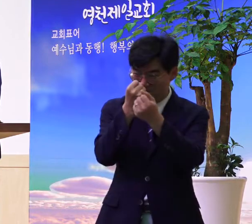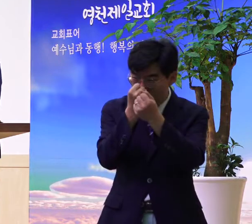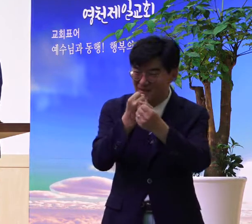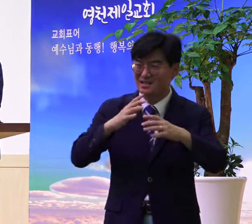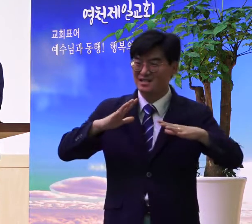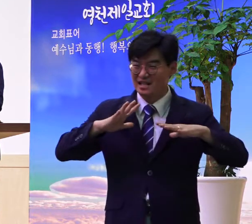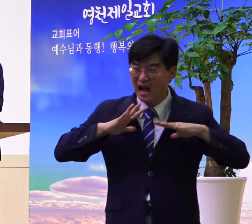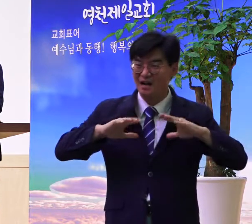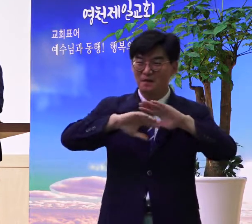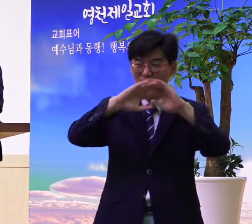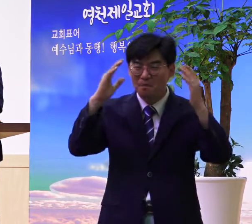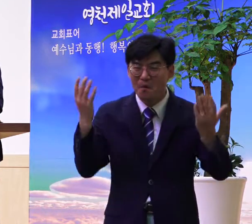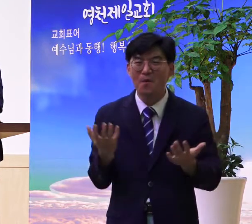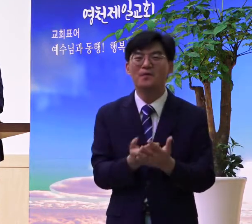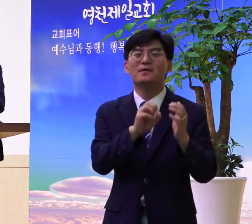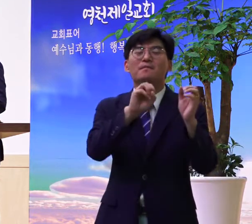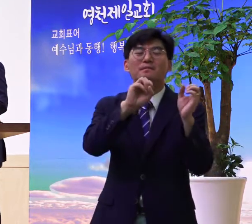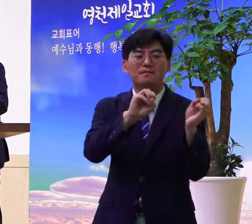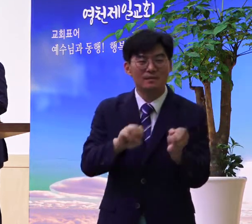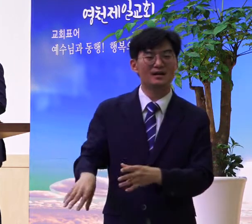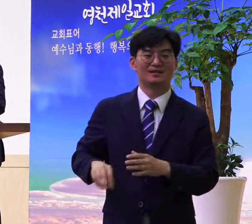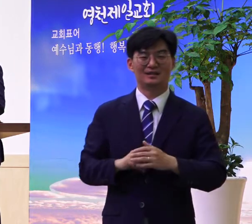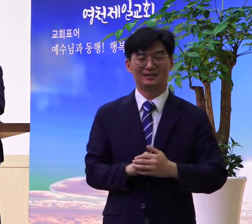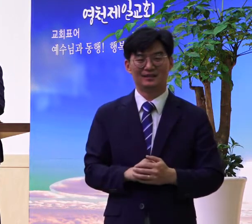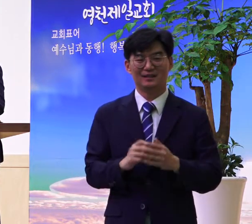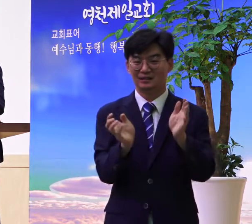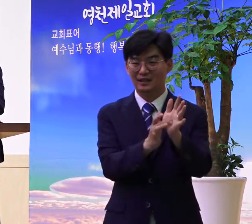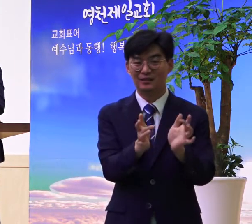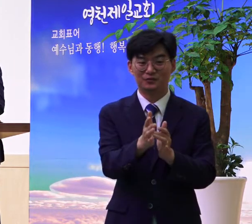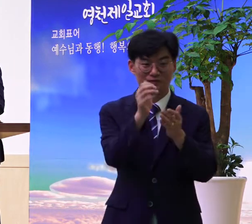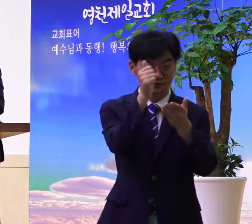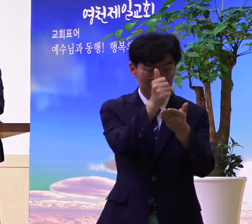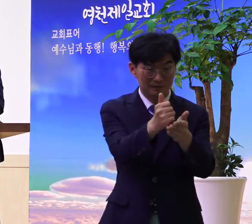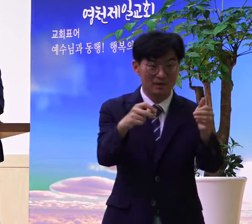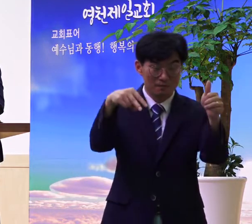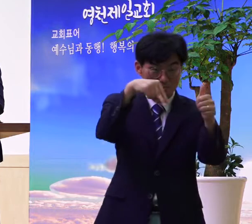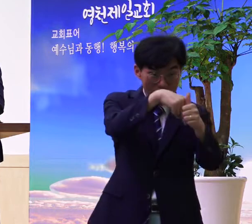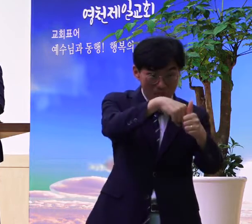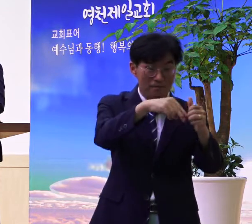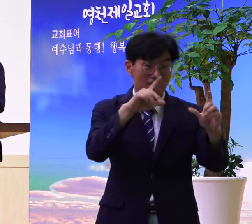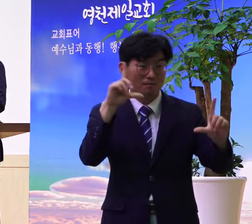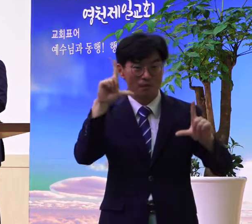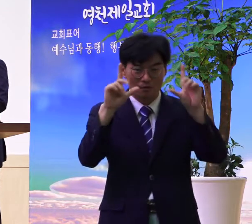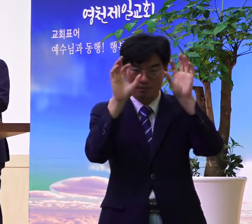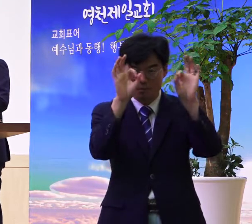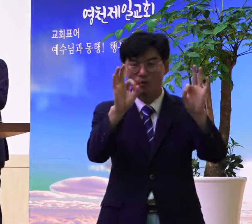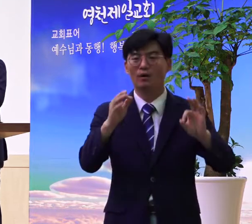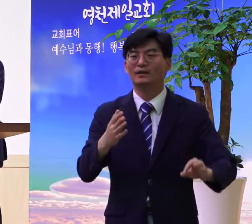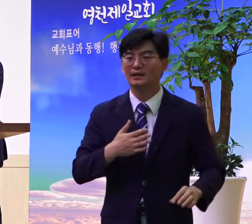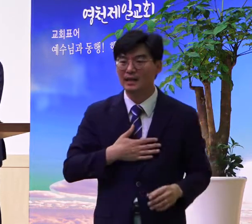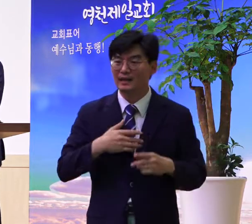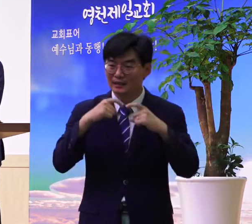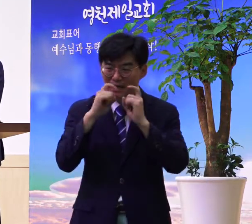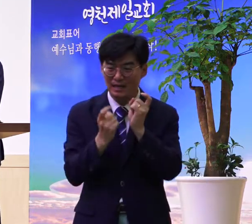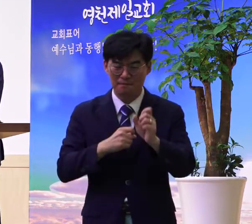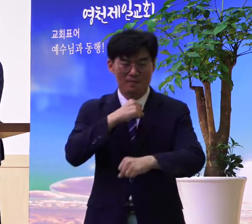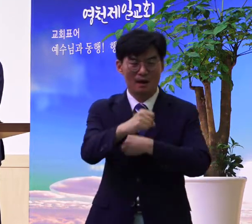다 내려놓고 십자가에서 다 버리고 내 길을 이제는 다 버렸다, 포기했다 하는 것입니다. 그리고